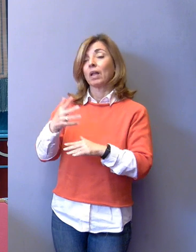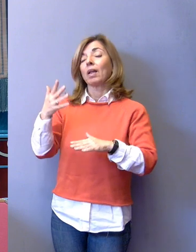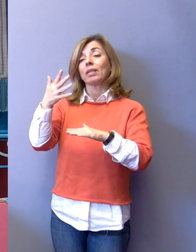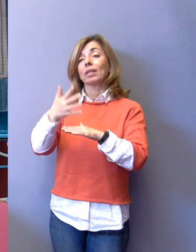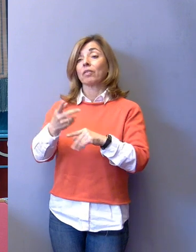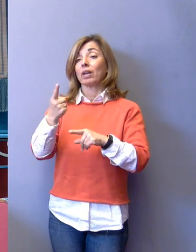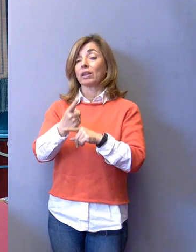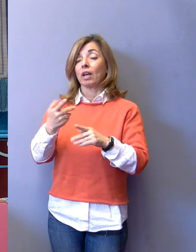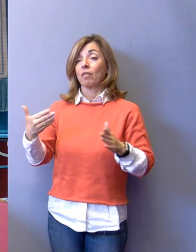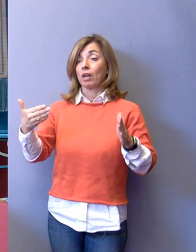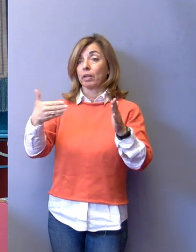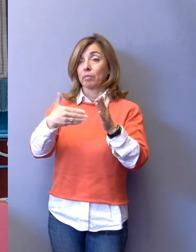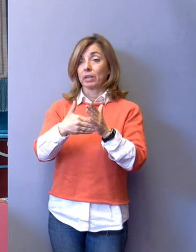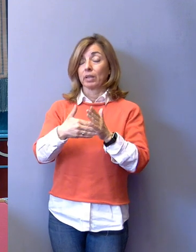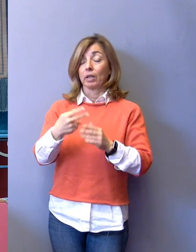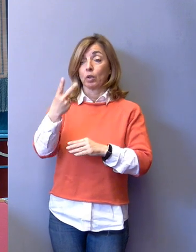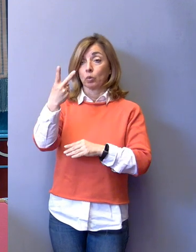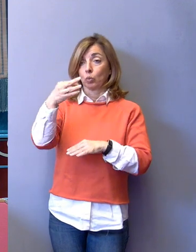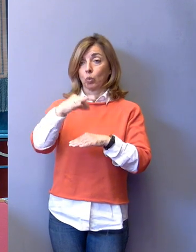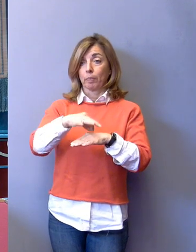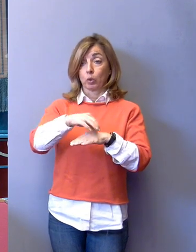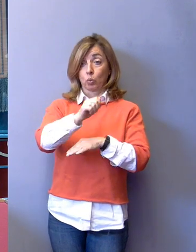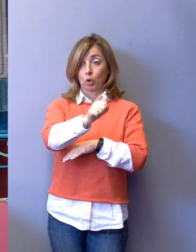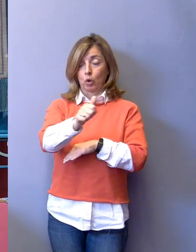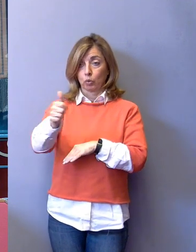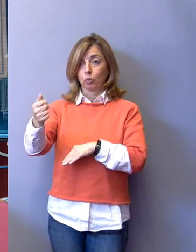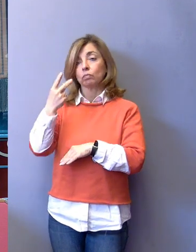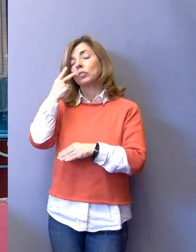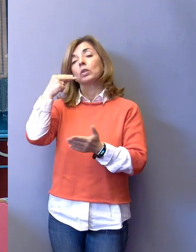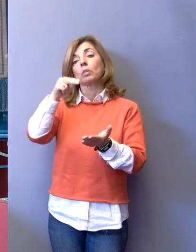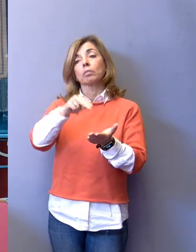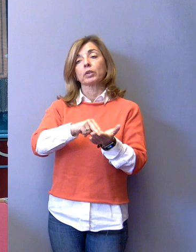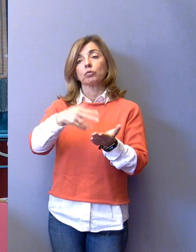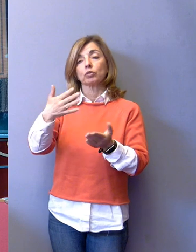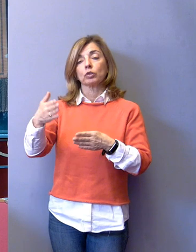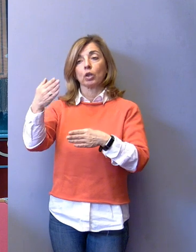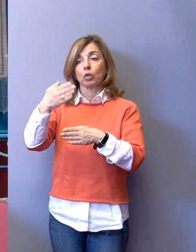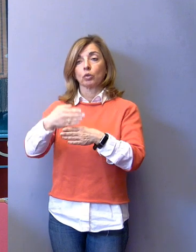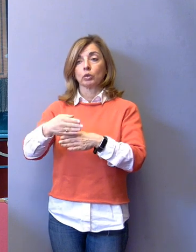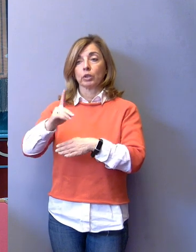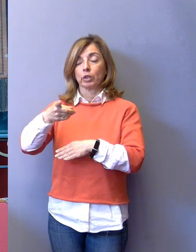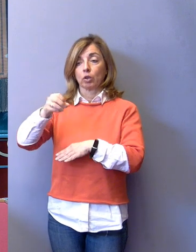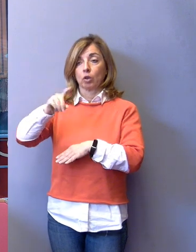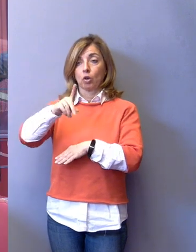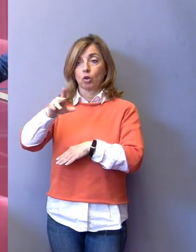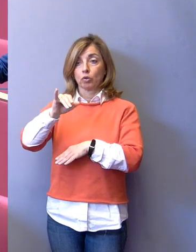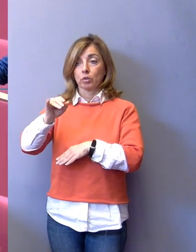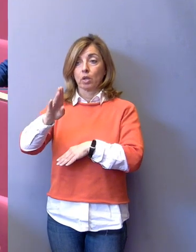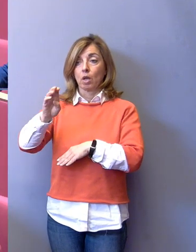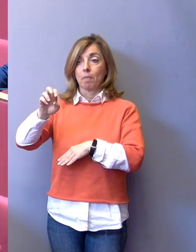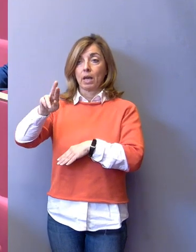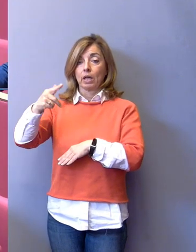a un massimo di 2 minuti ciascuno vedo prenotati i consiglieri Gozzi e